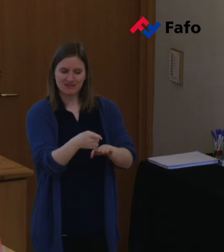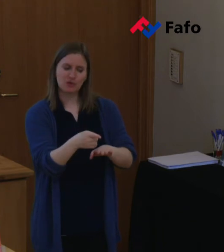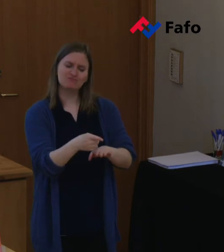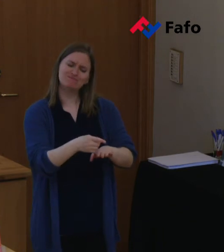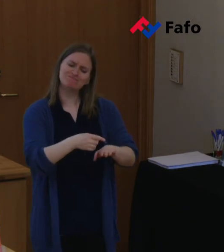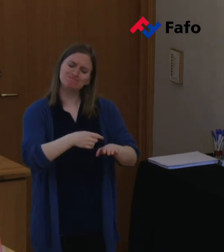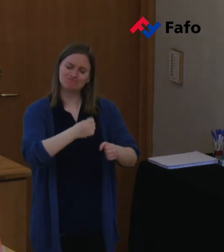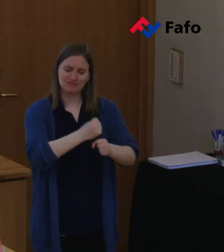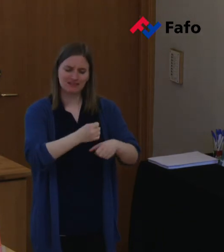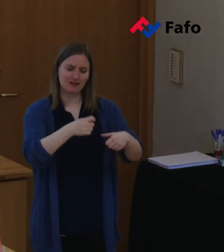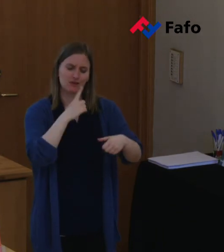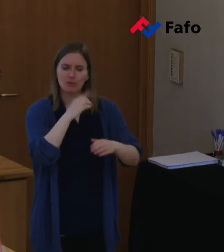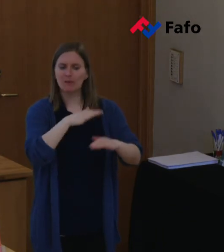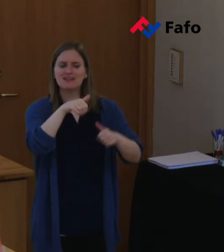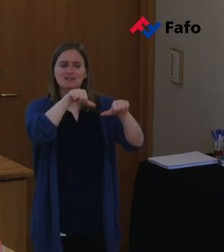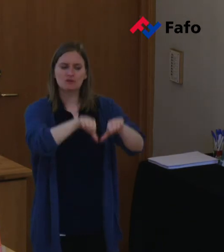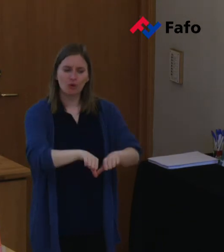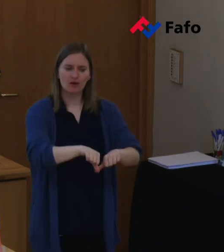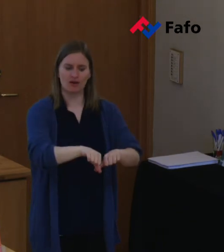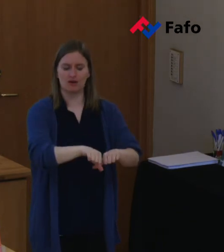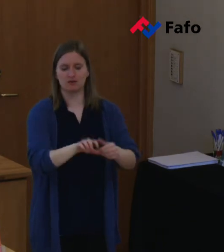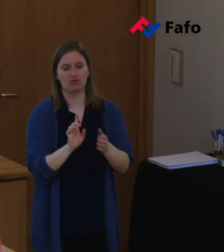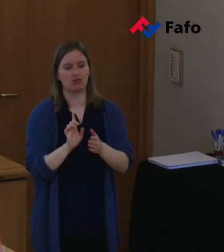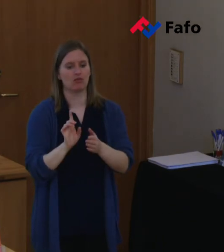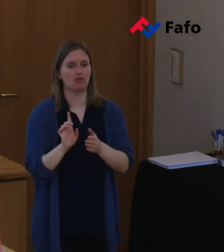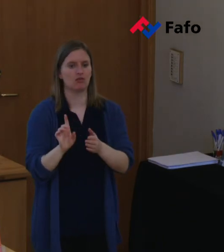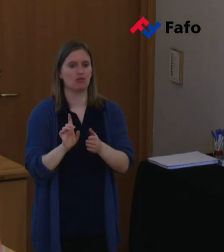aller dårligst, og som hadde gått ut og inn av